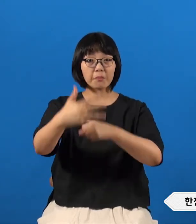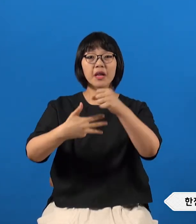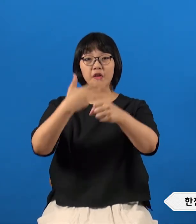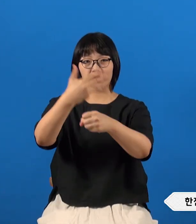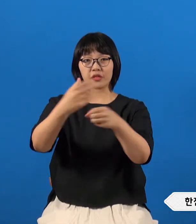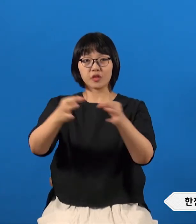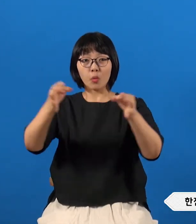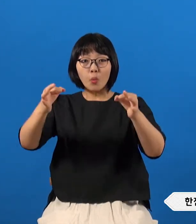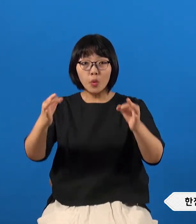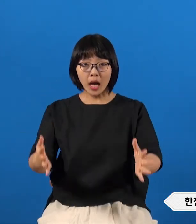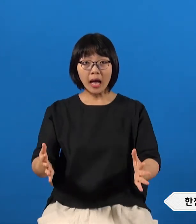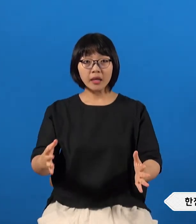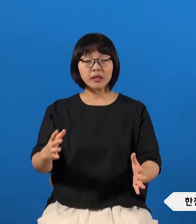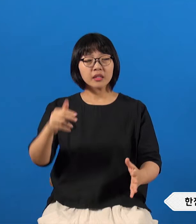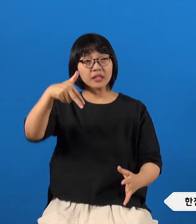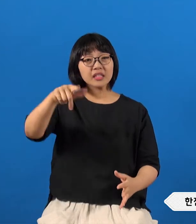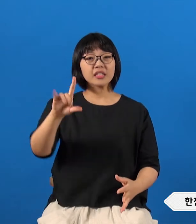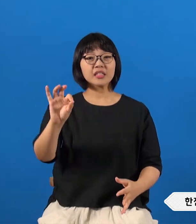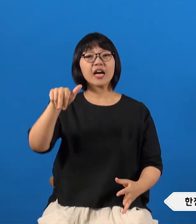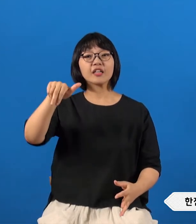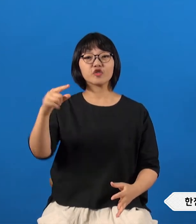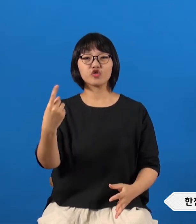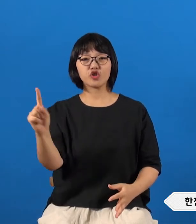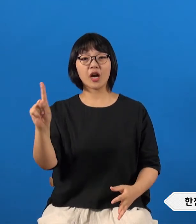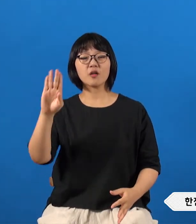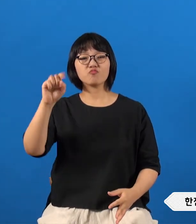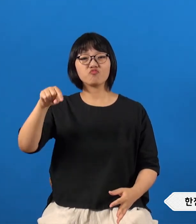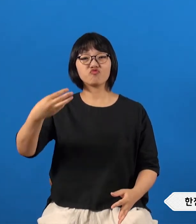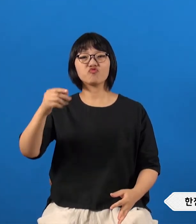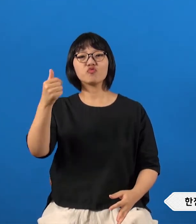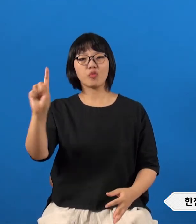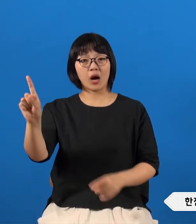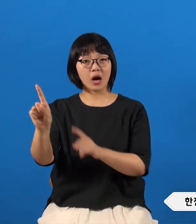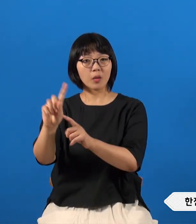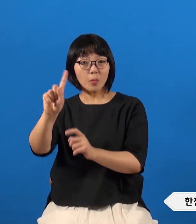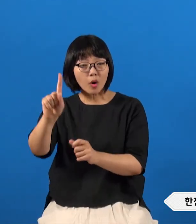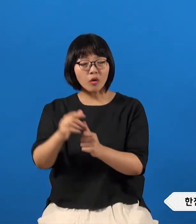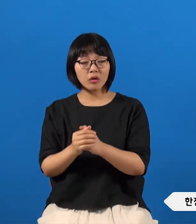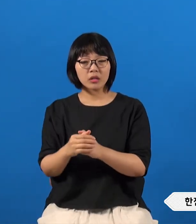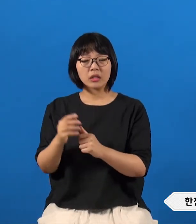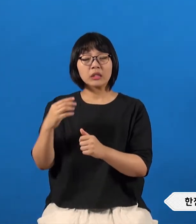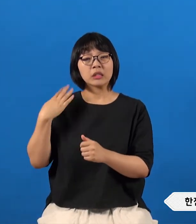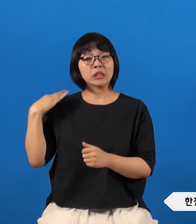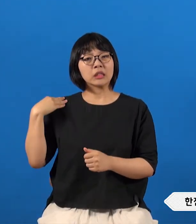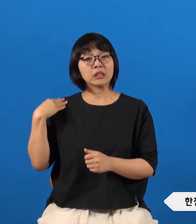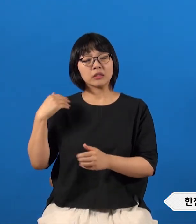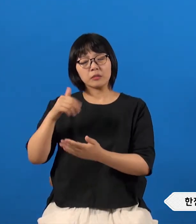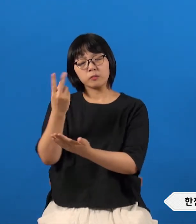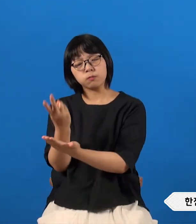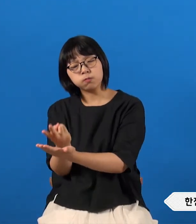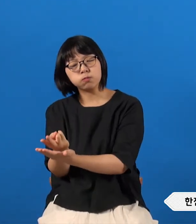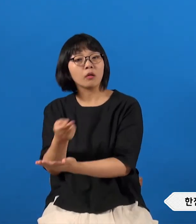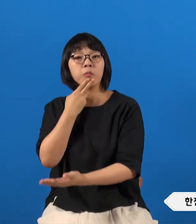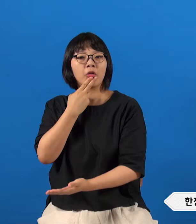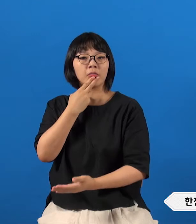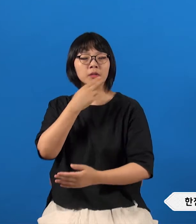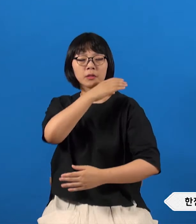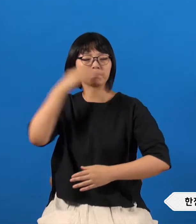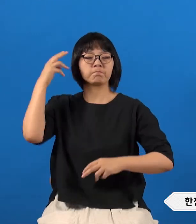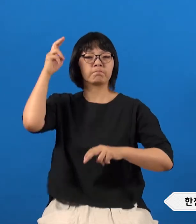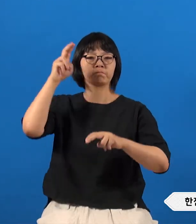동안을 장좌불화를 했습니다. 장좌불화라는 것은 이 등을 바닥에 붙이지